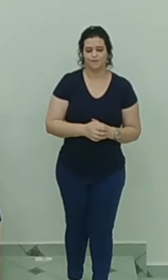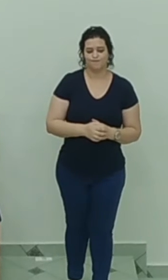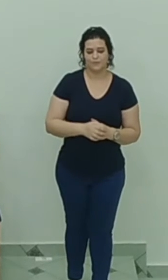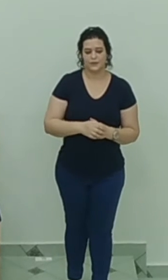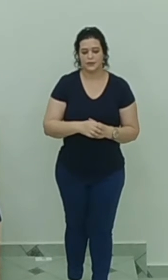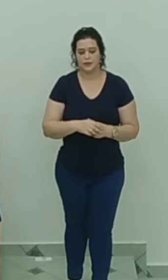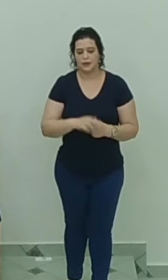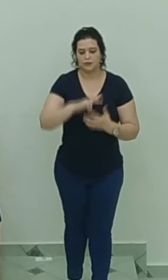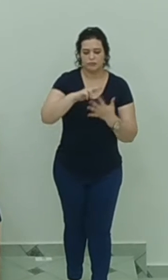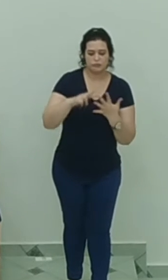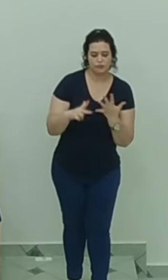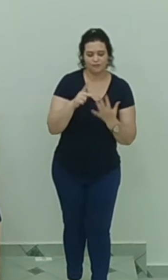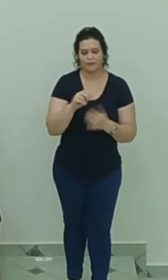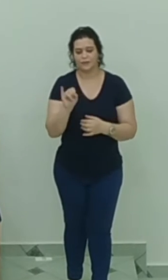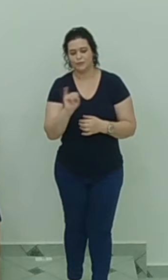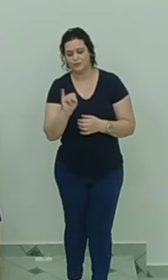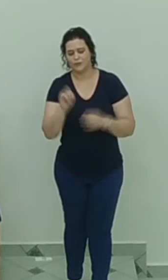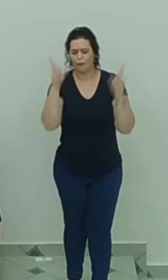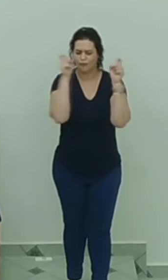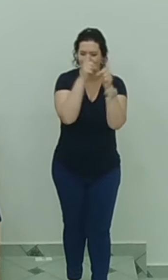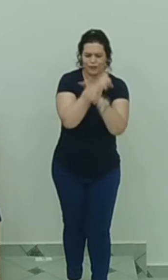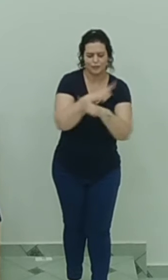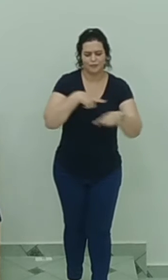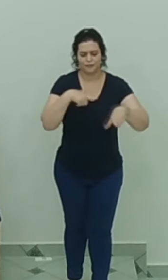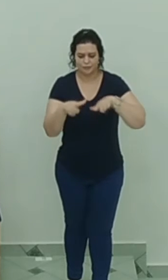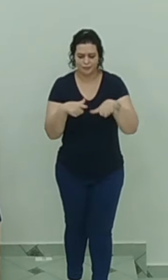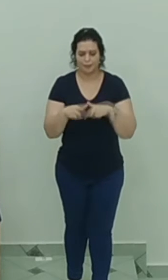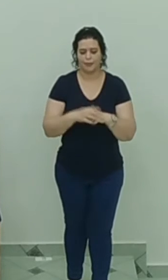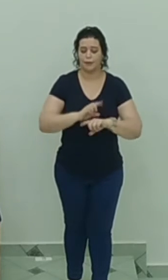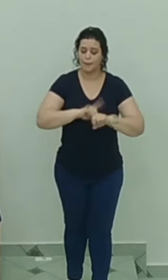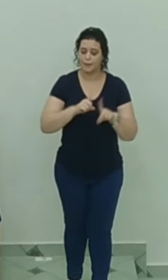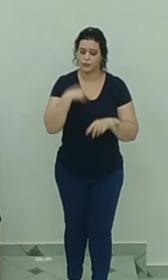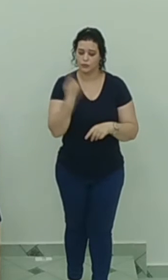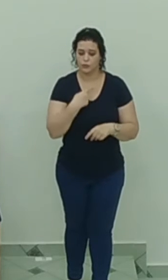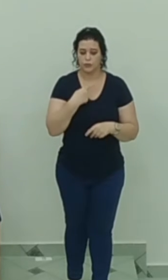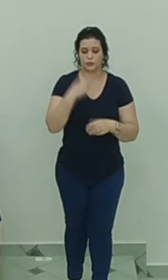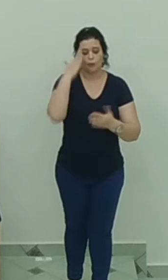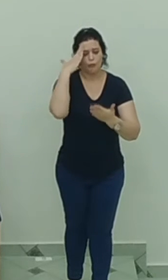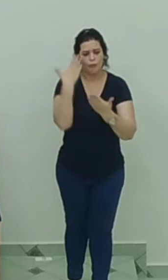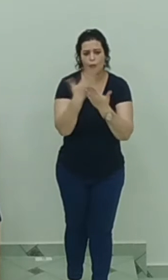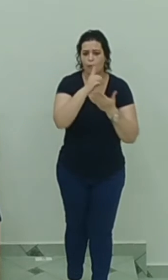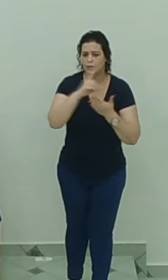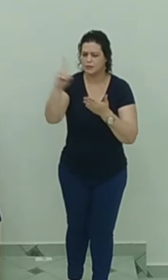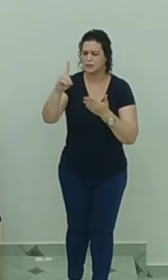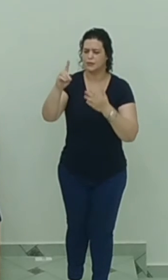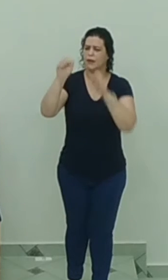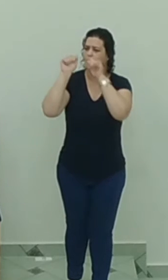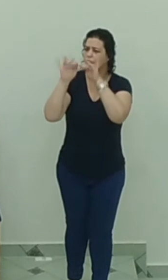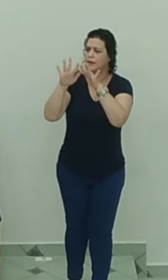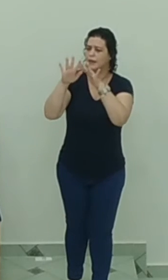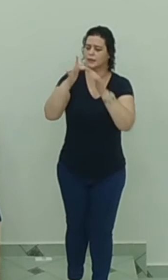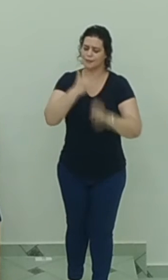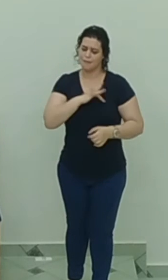dificuldade de conseguir o seu sustento, mas cremos que a confiança na graça e na misericórdia do Senhor